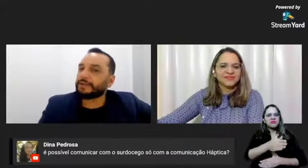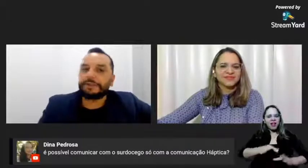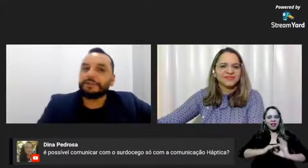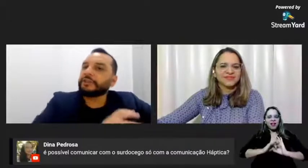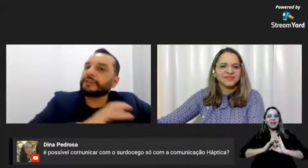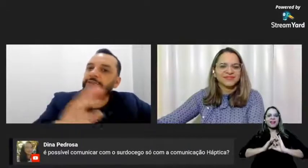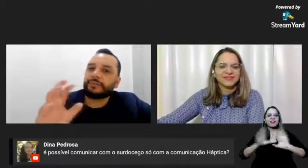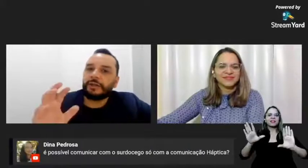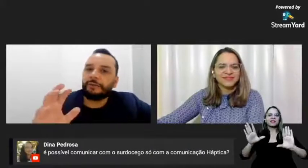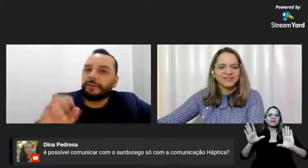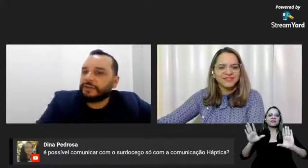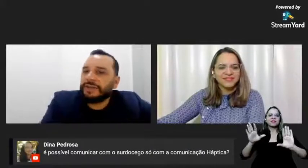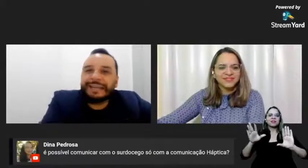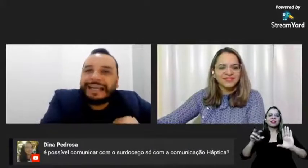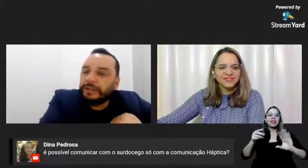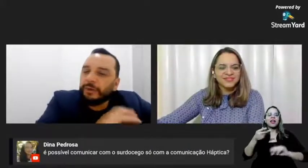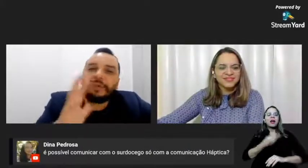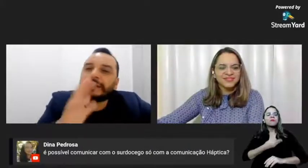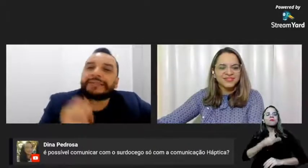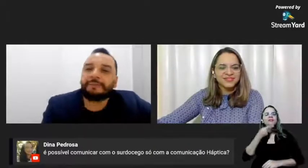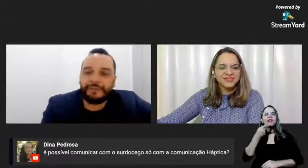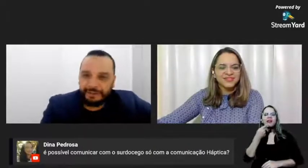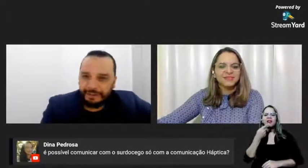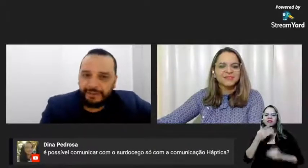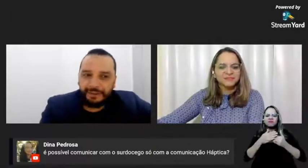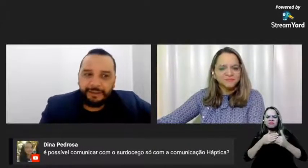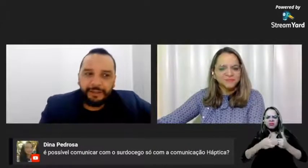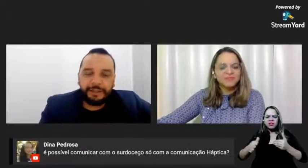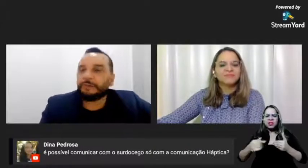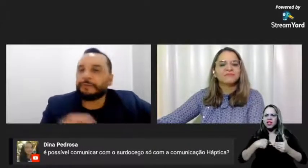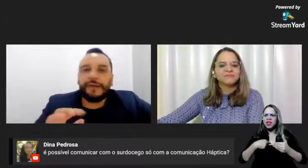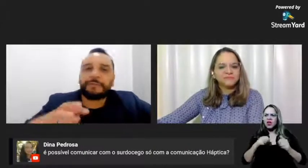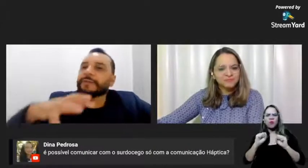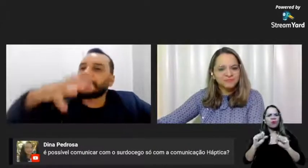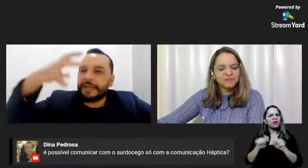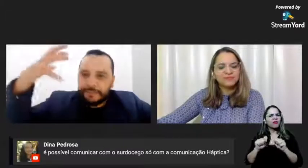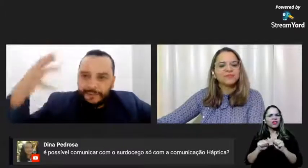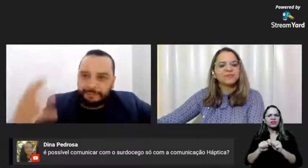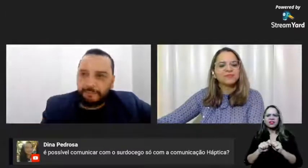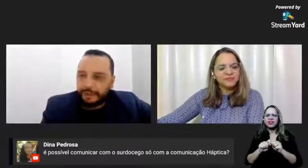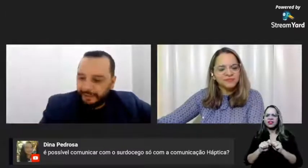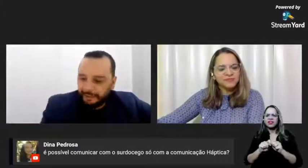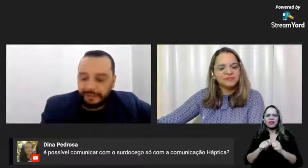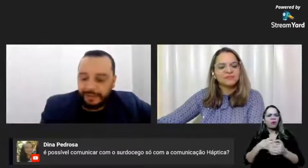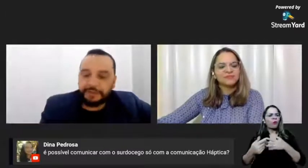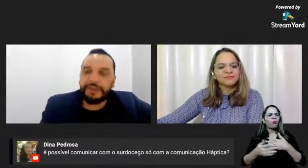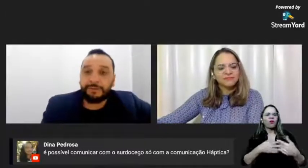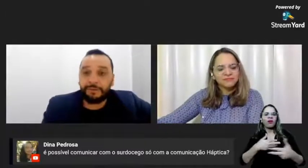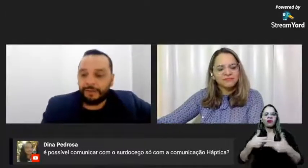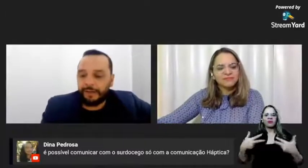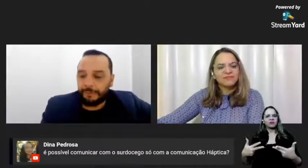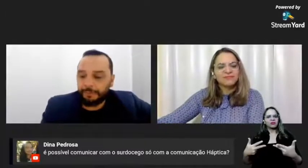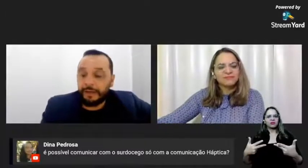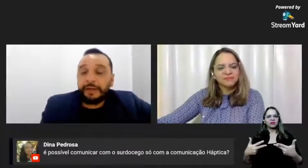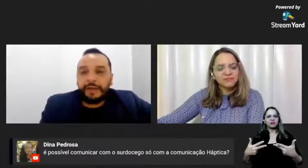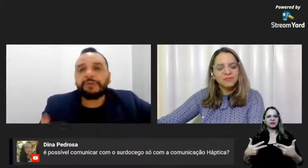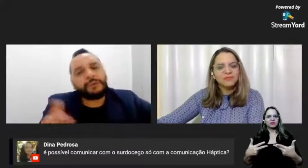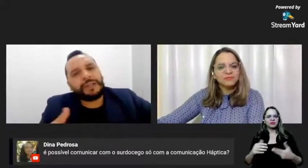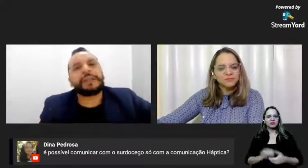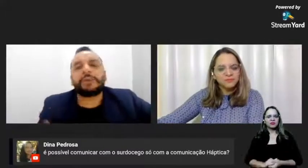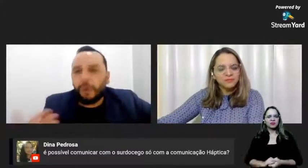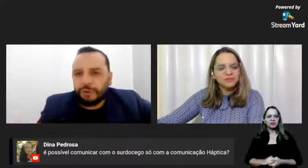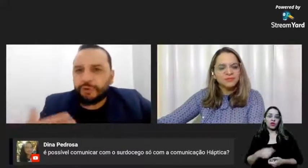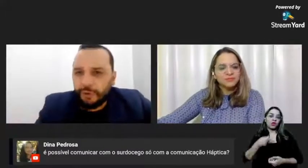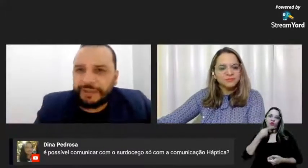assim, a partir disso eu posso fazer aquilo que eu quiser fazer. Eu não vou ficar mais preso nessa bolha que a sociedade quer me colocar. Eu não